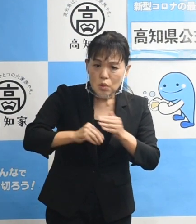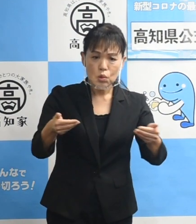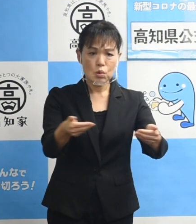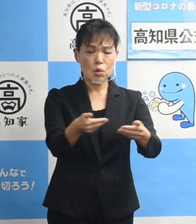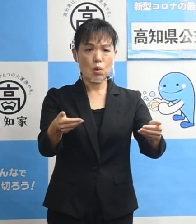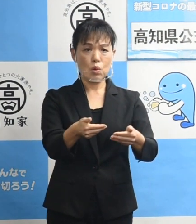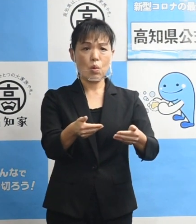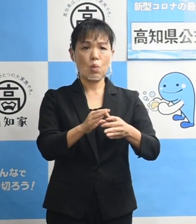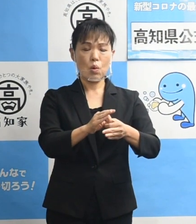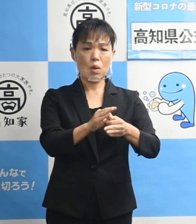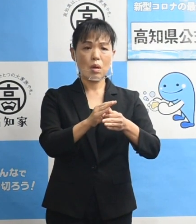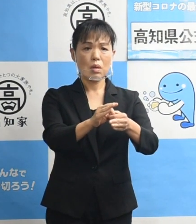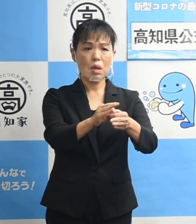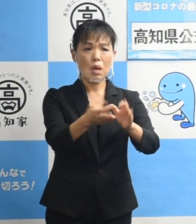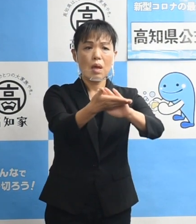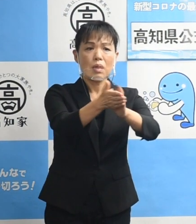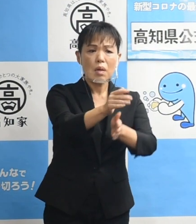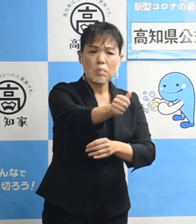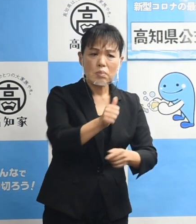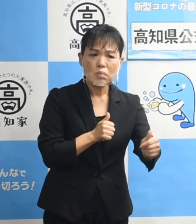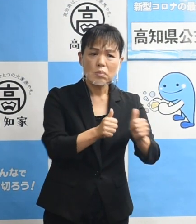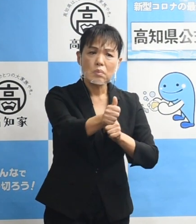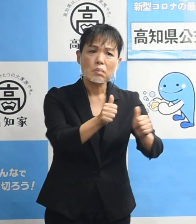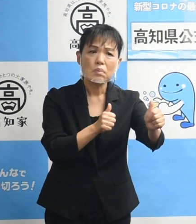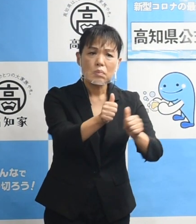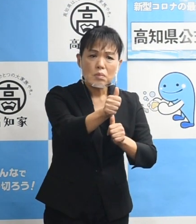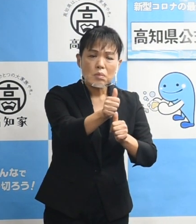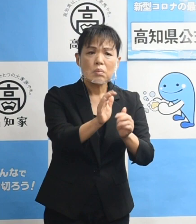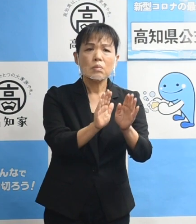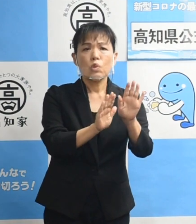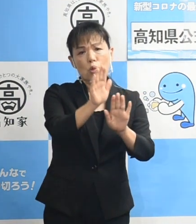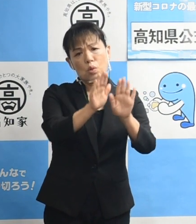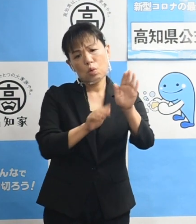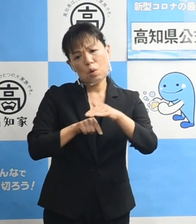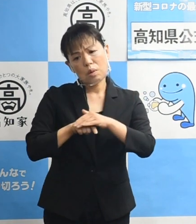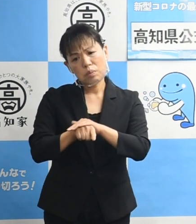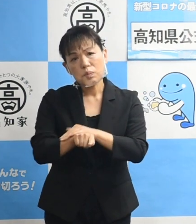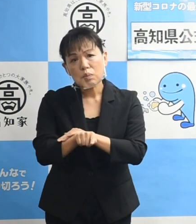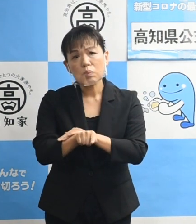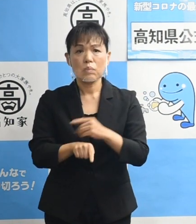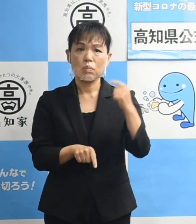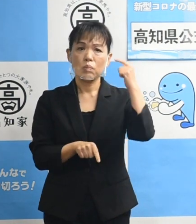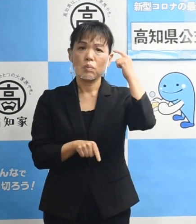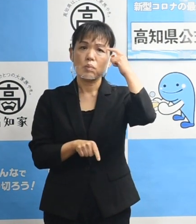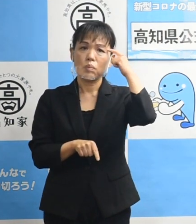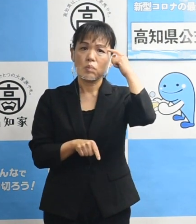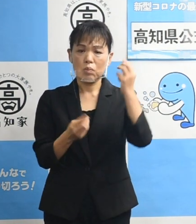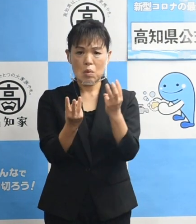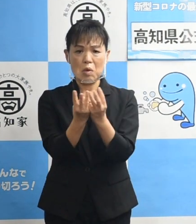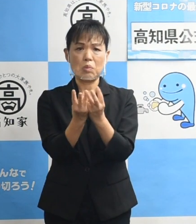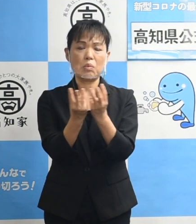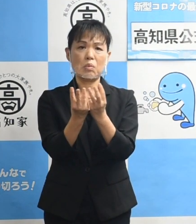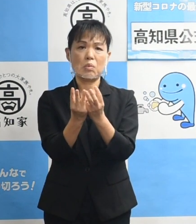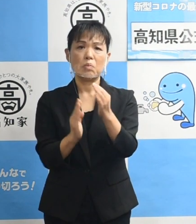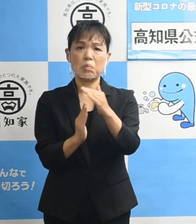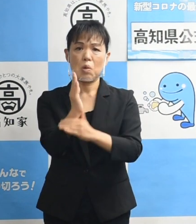などでの他県との往来、こういったことに起因すると考えられるもの、これが相当の件数を占めており